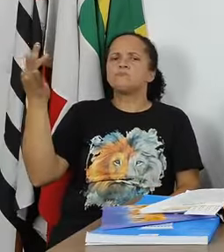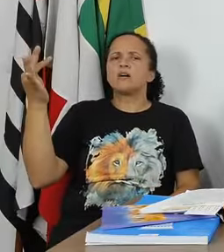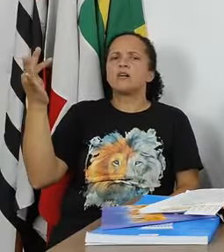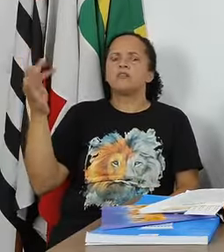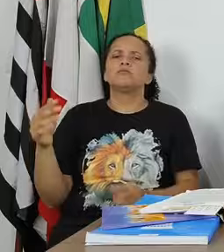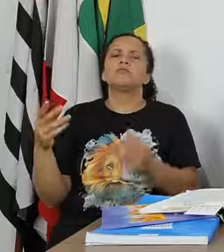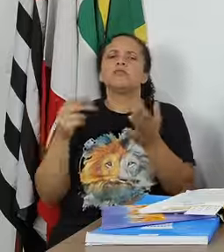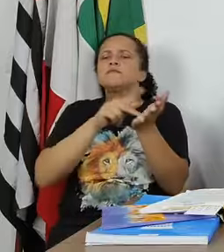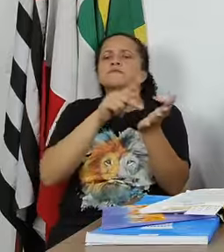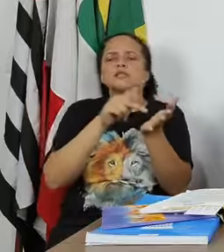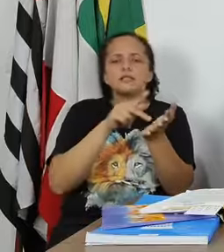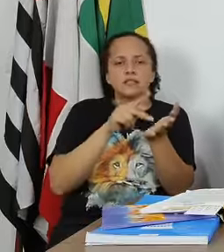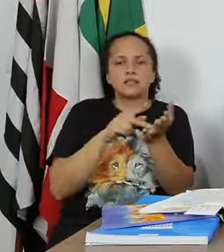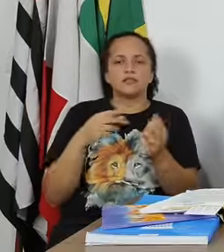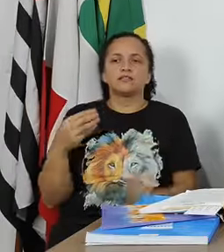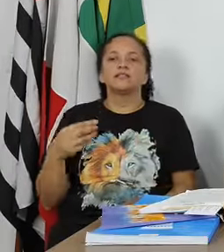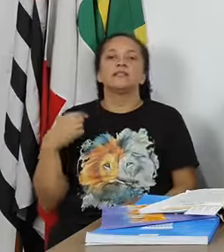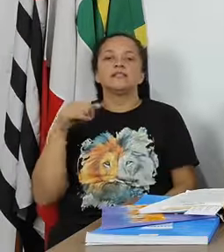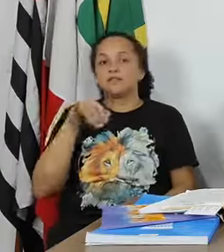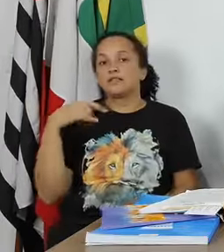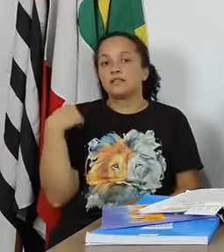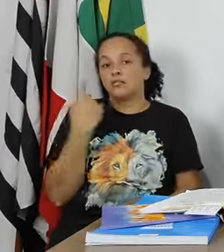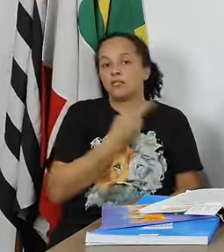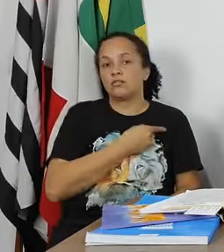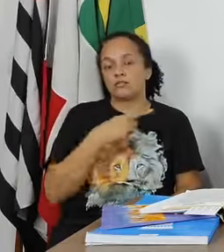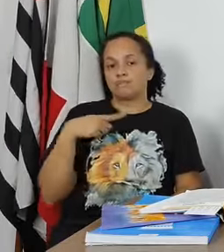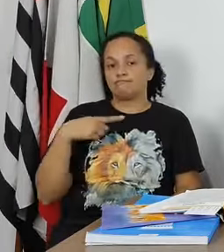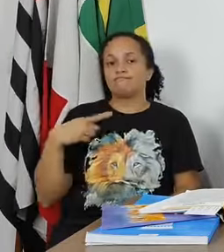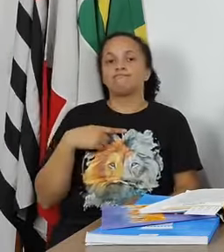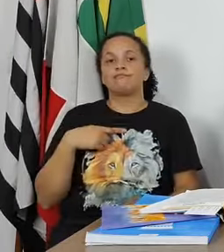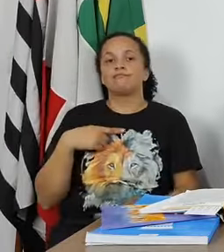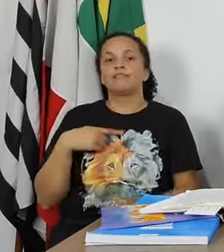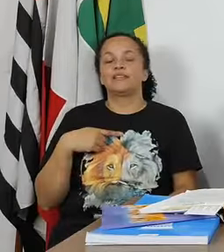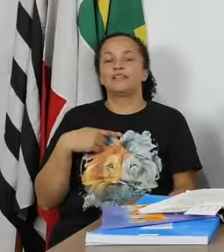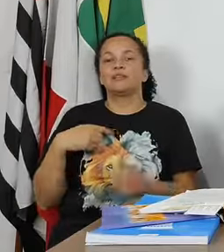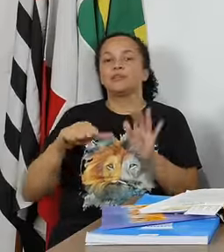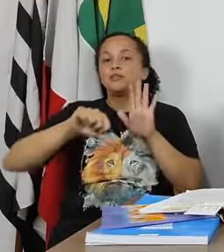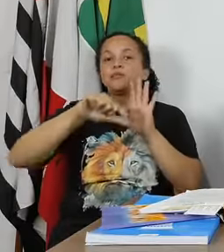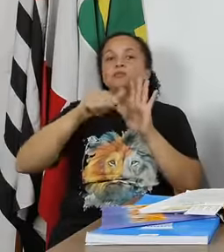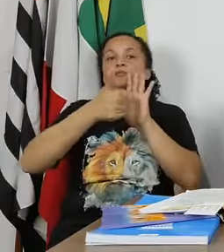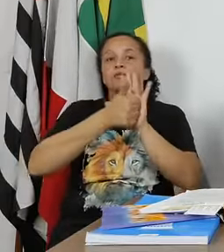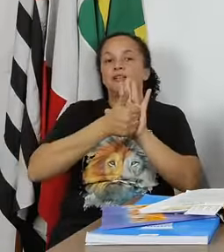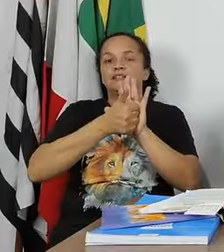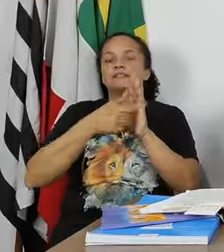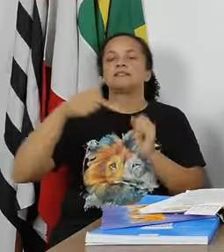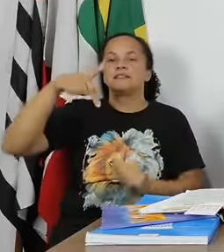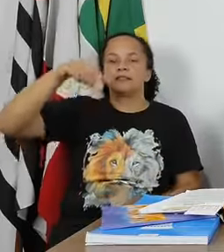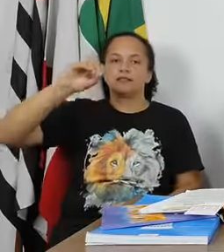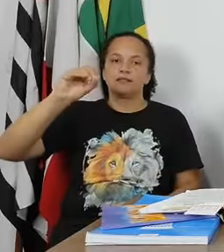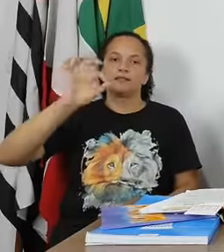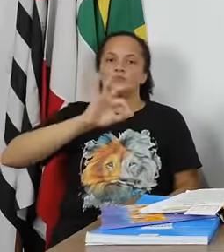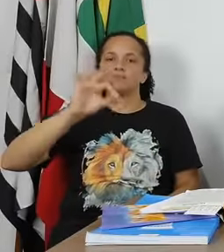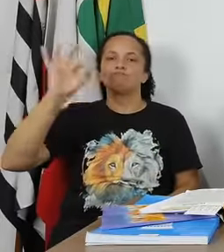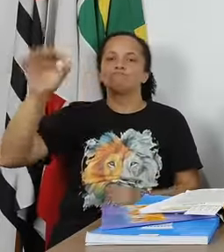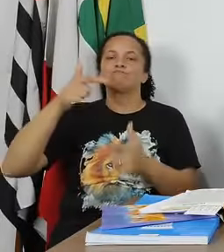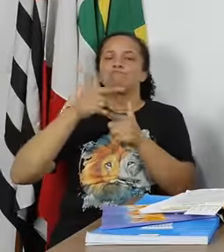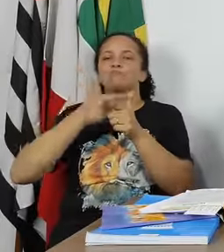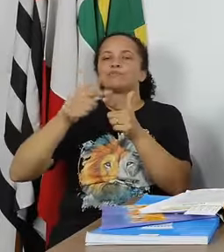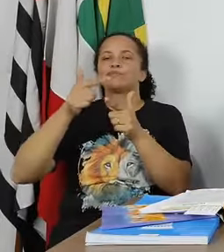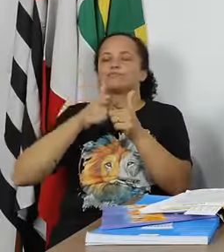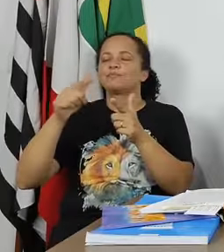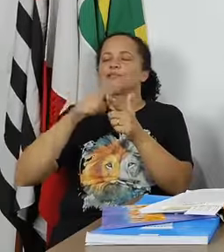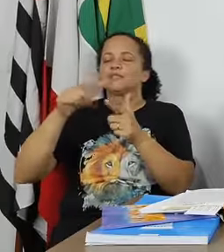Santo. Se nós tivermos essa qualidade, 70% dos nossos problemas serão solucionados, porque nós vamos discernir,